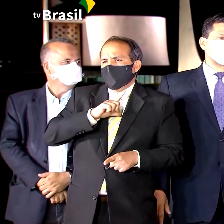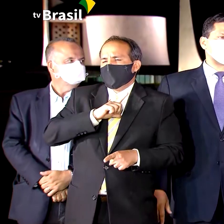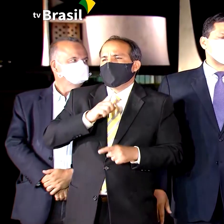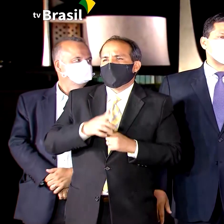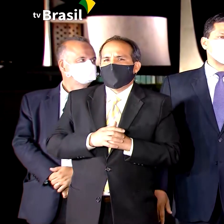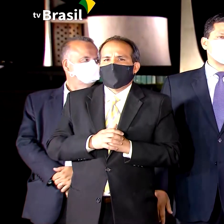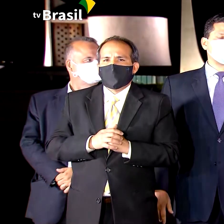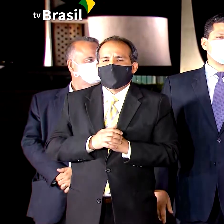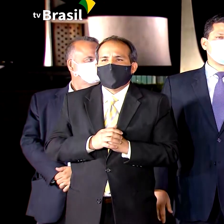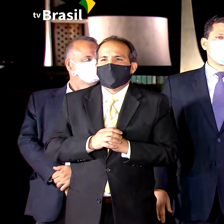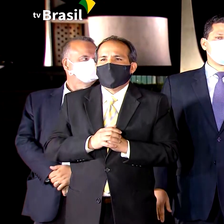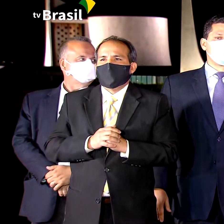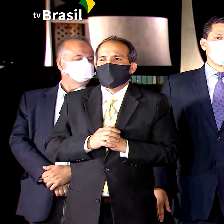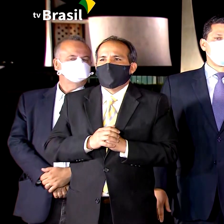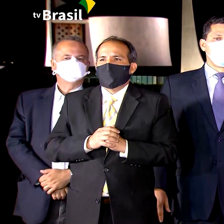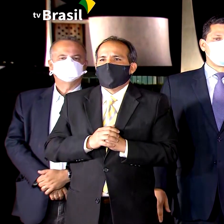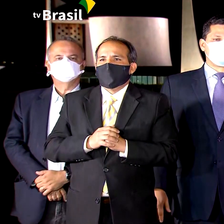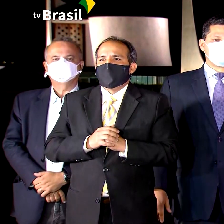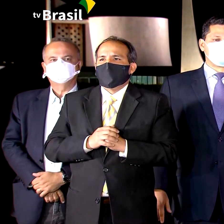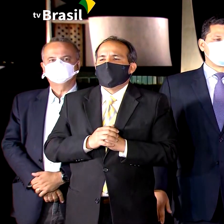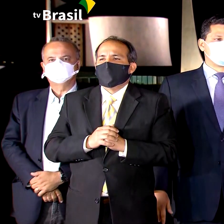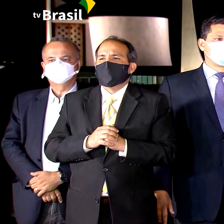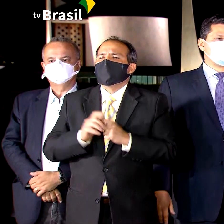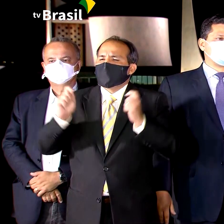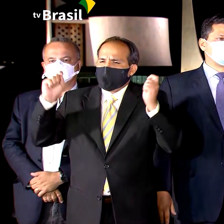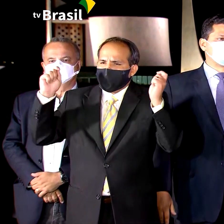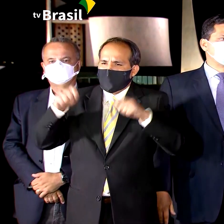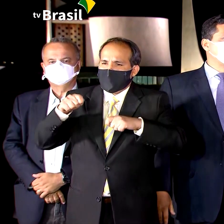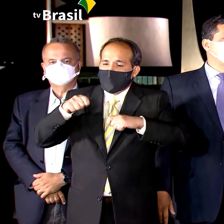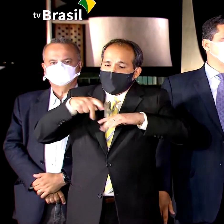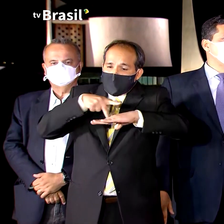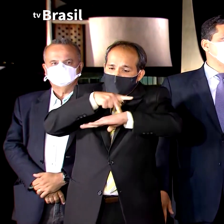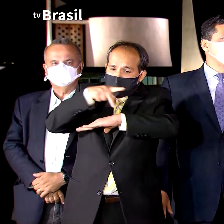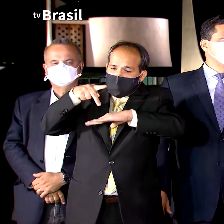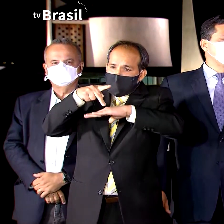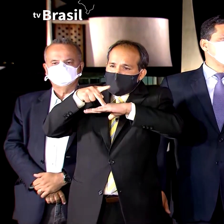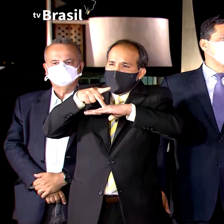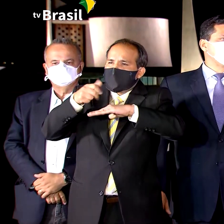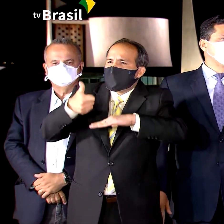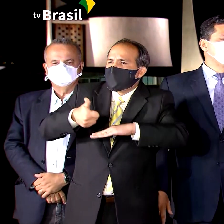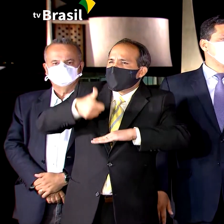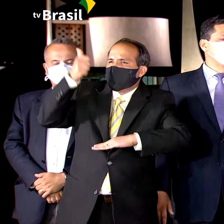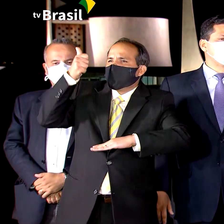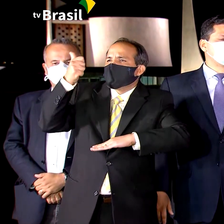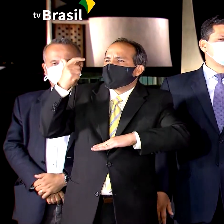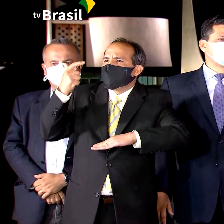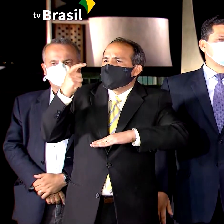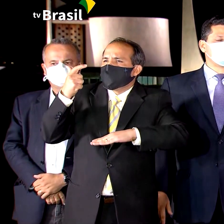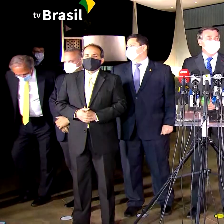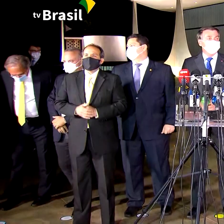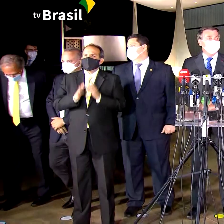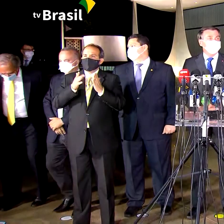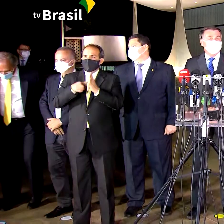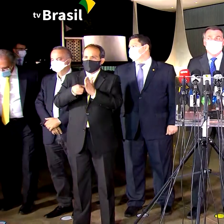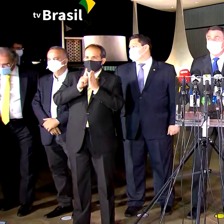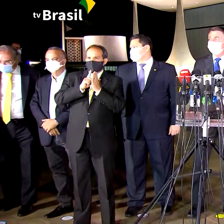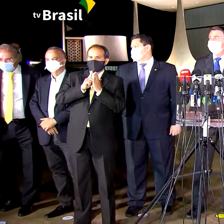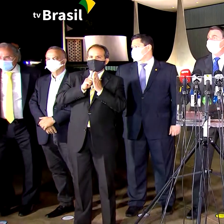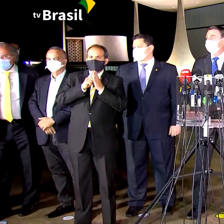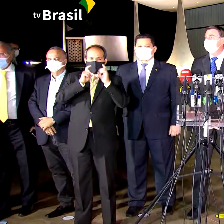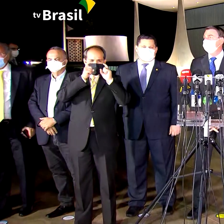ao final fez um pronunciamento à imprensa para afirmar que a união das forças em favor do teto de gastos